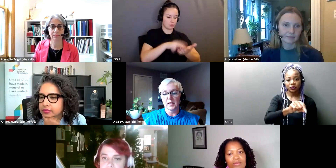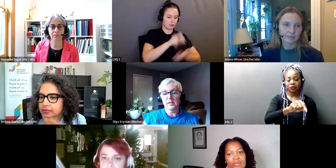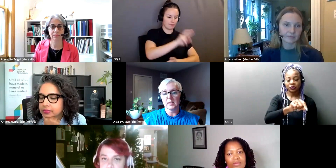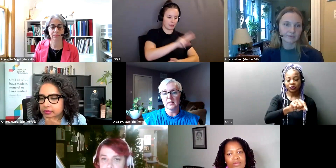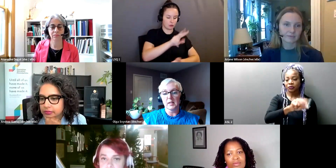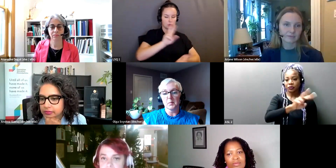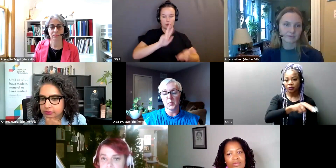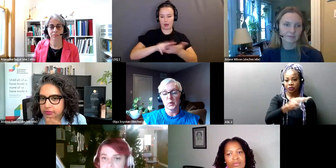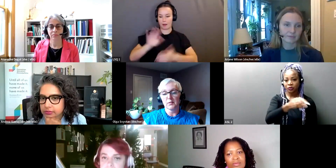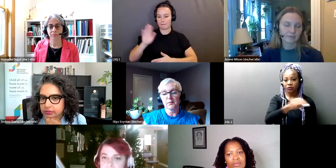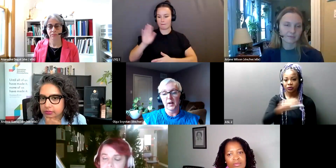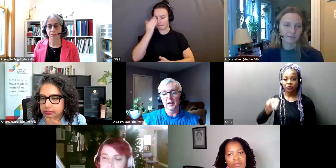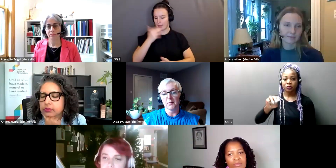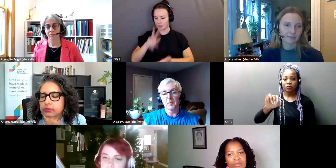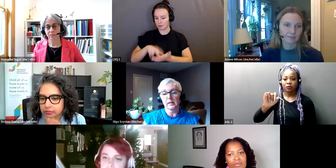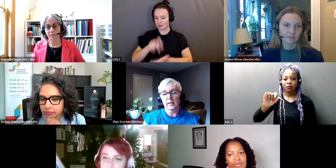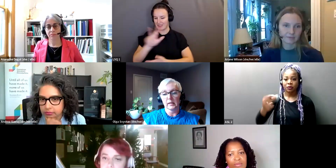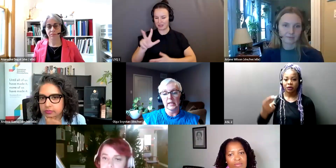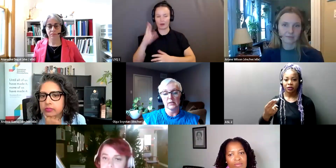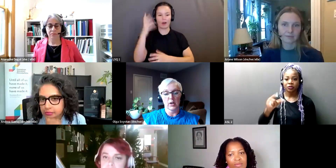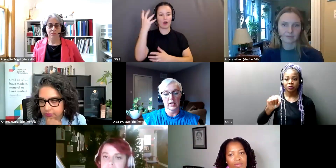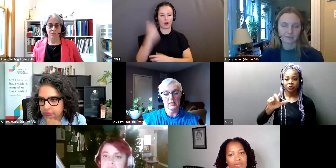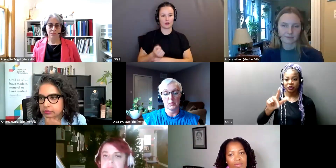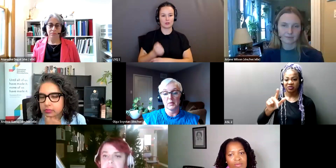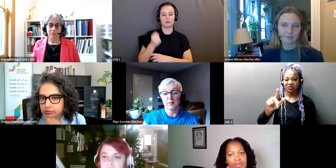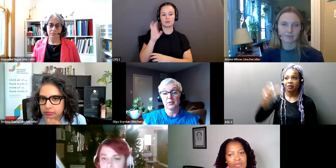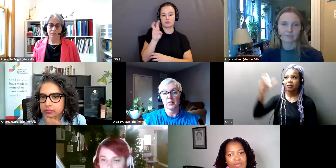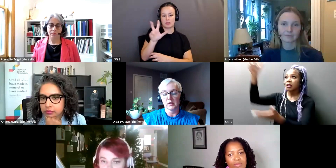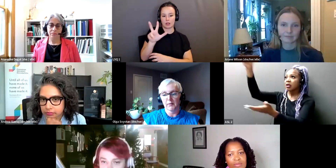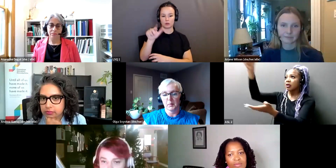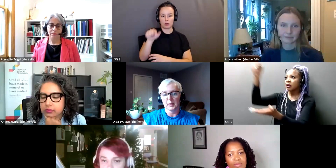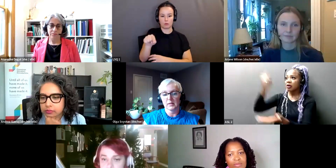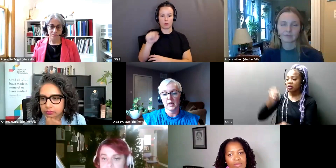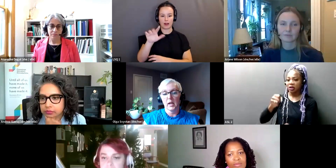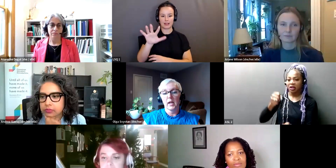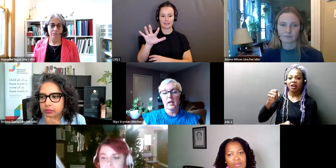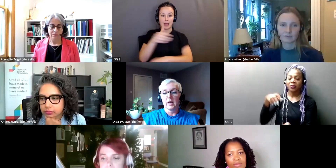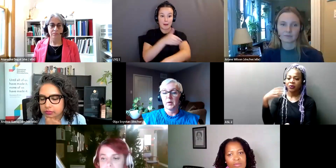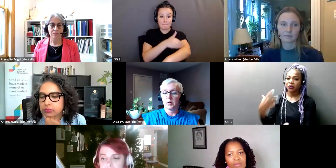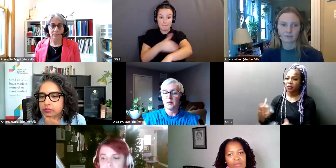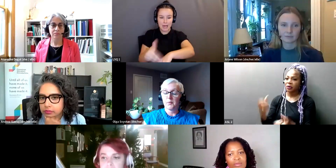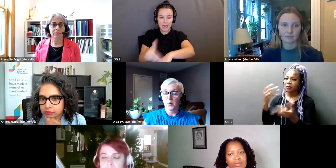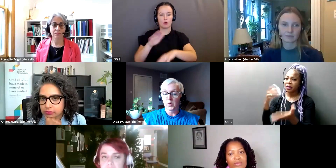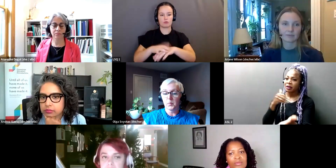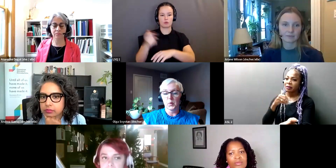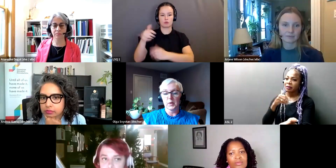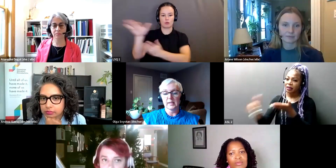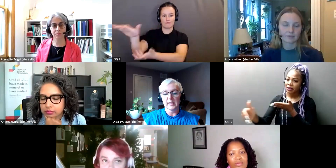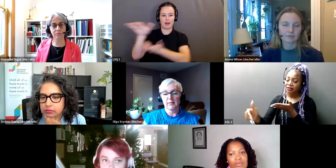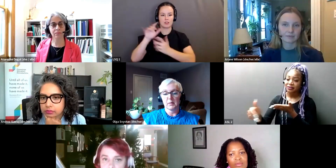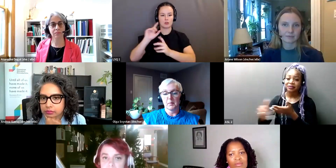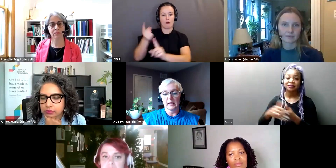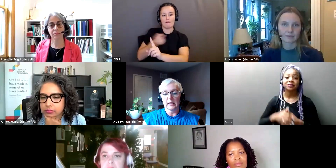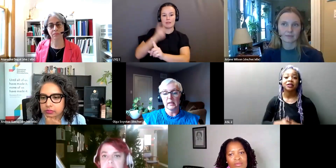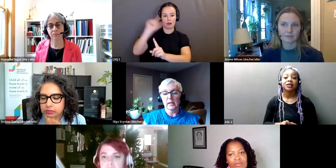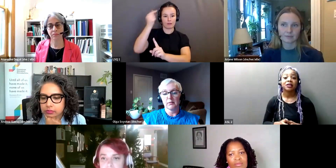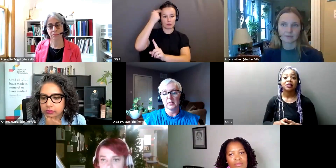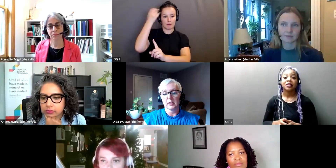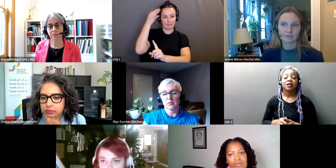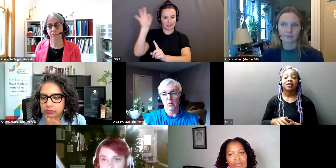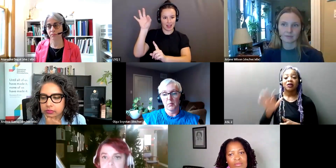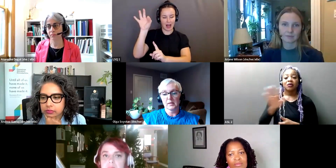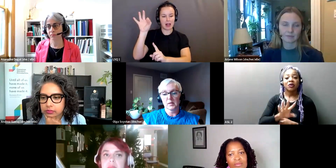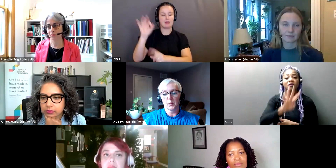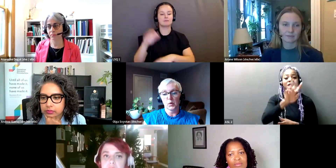mars 2023, nous avons reçu 63,5 millions en subventions du gouvernement fédéral,